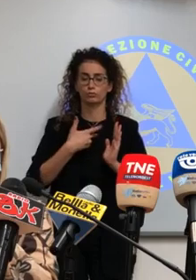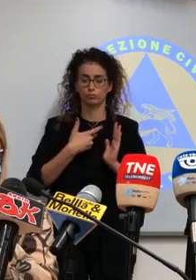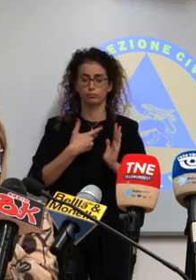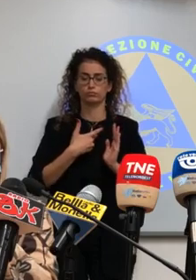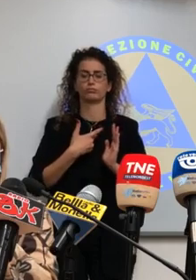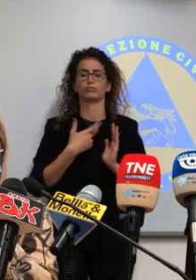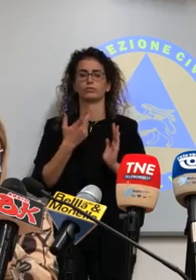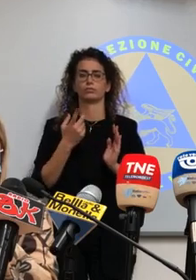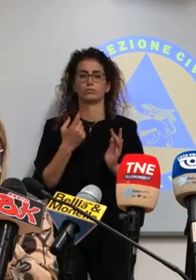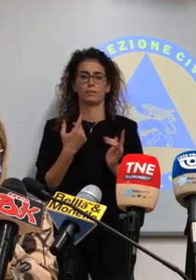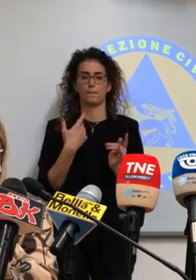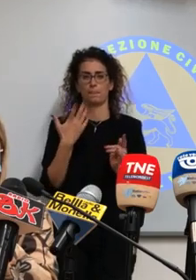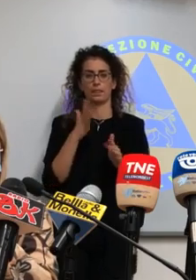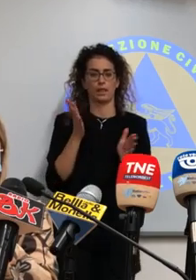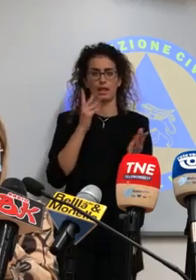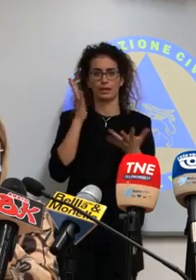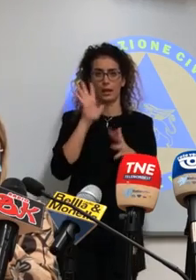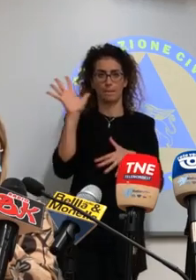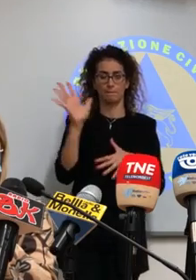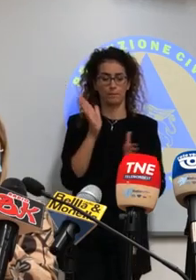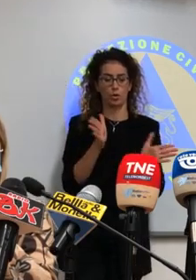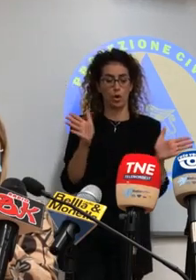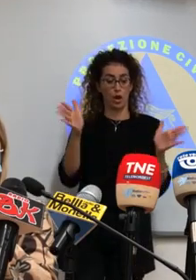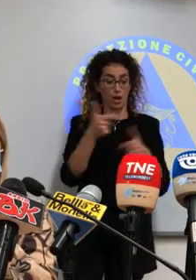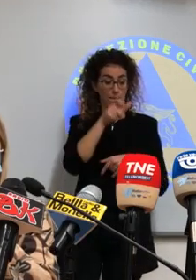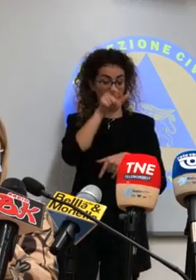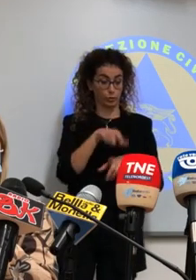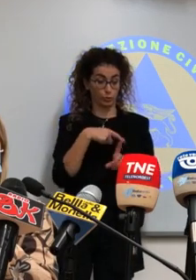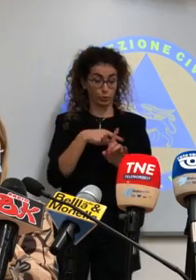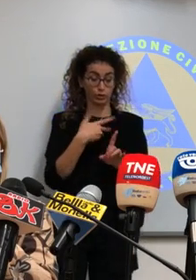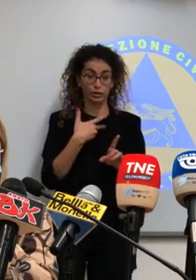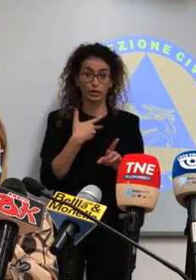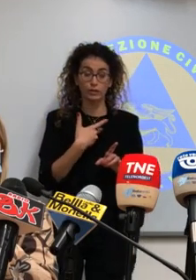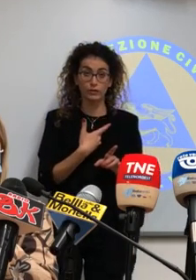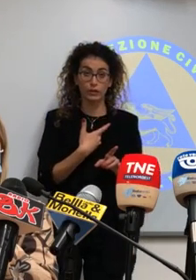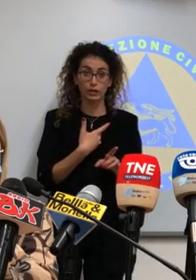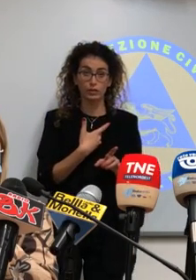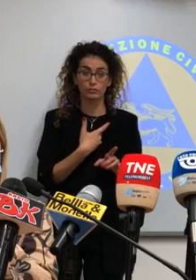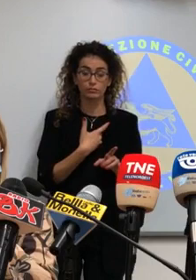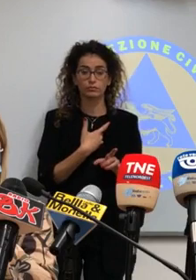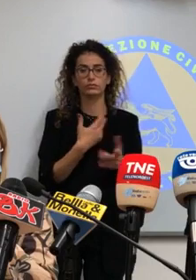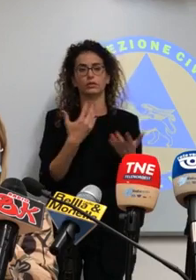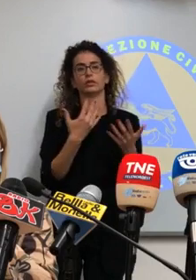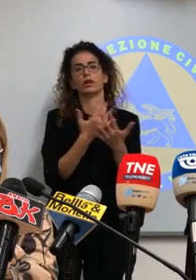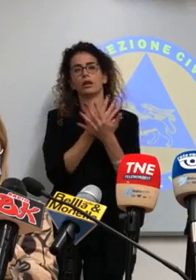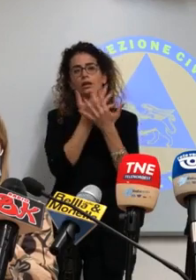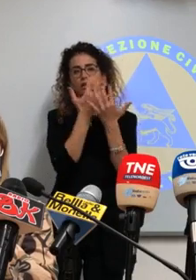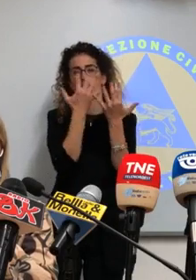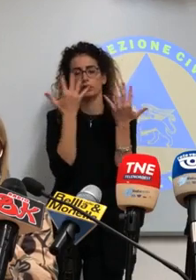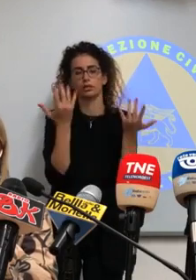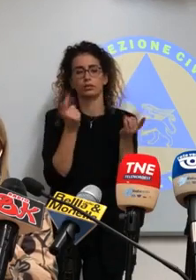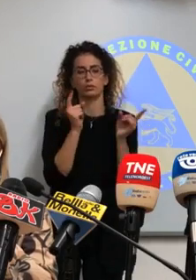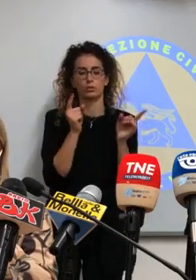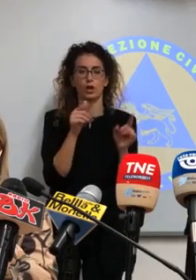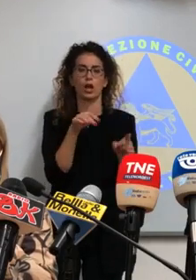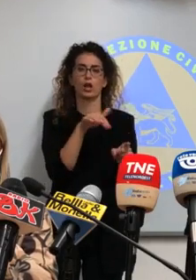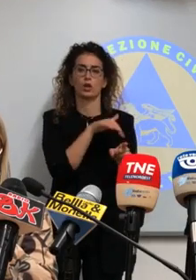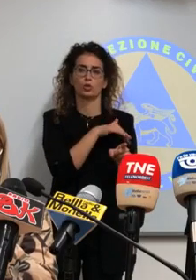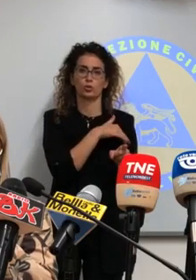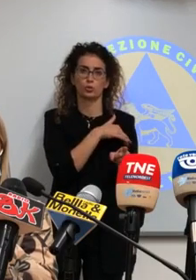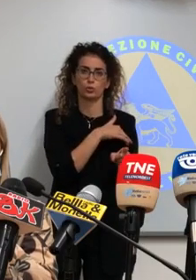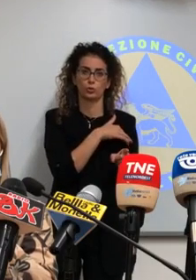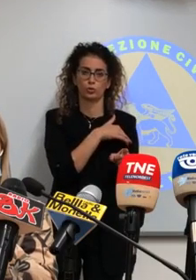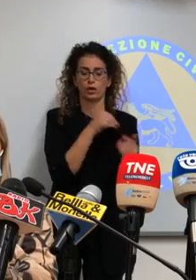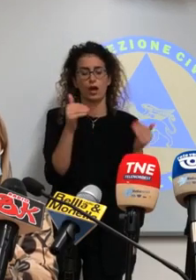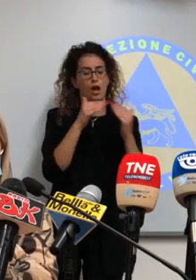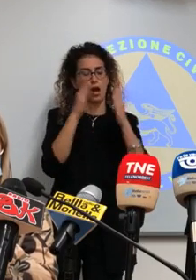nel momento in cui in una classe abbiamo un soggetto positivo, naturalmente tutti i ragazzi stanno